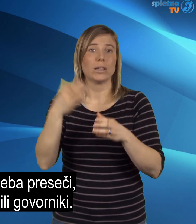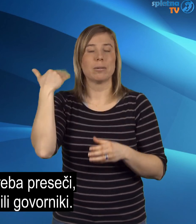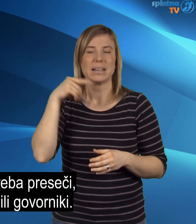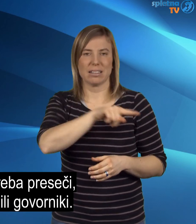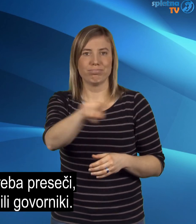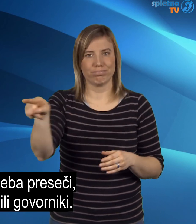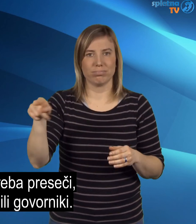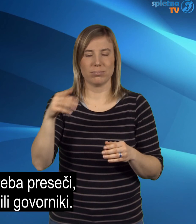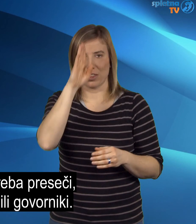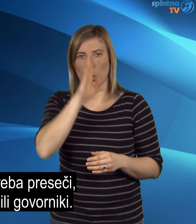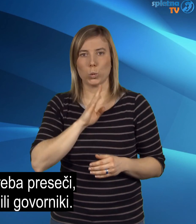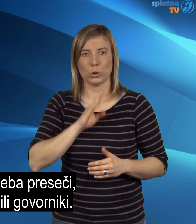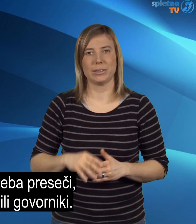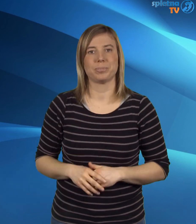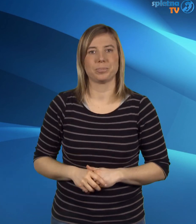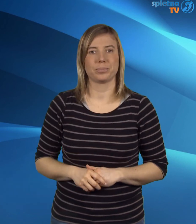govorniki.